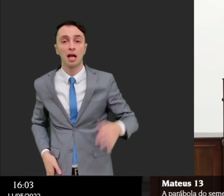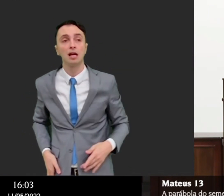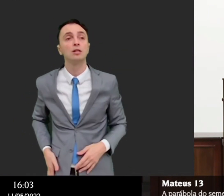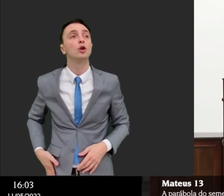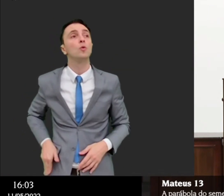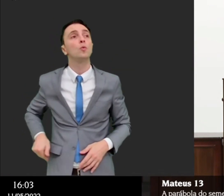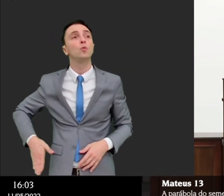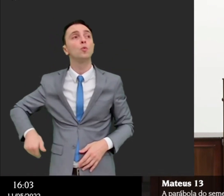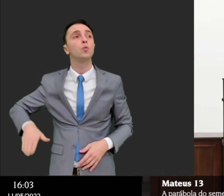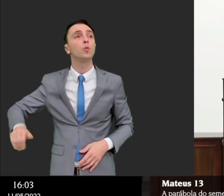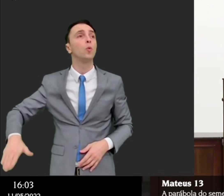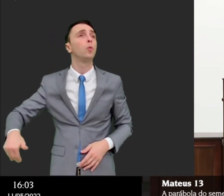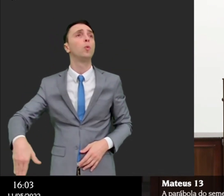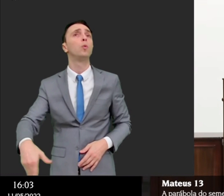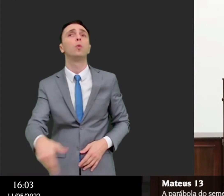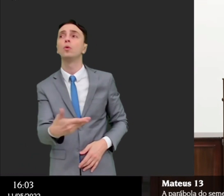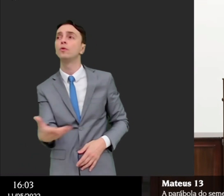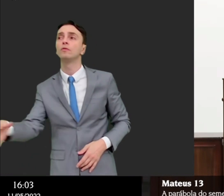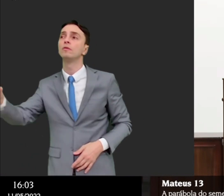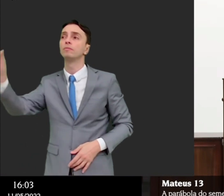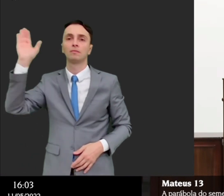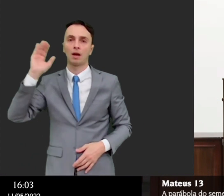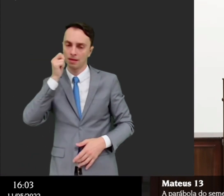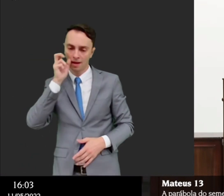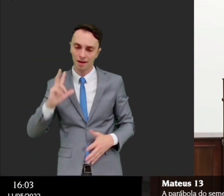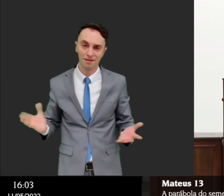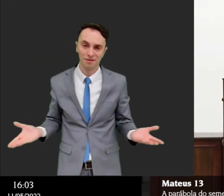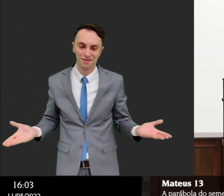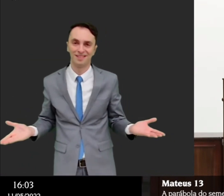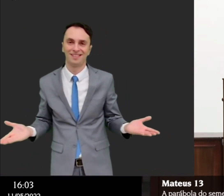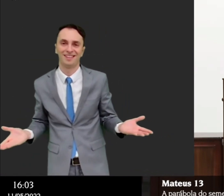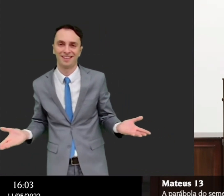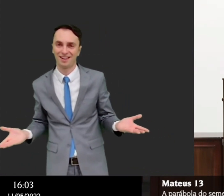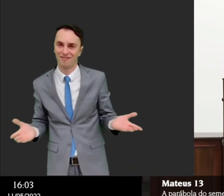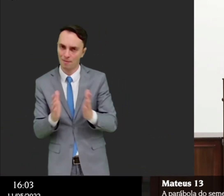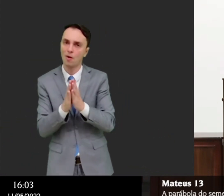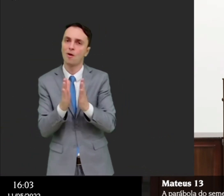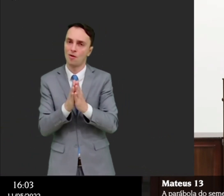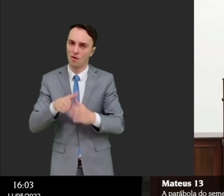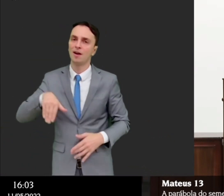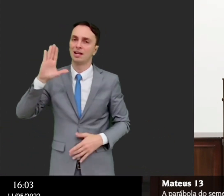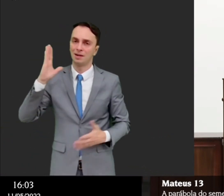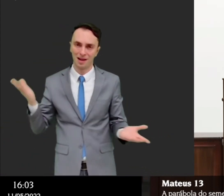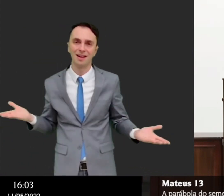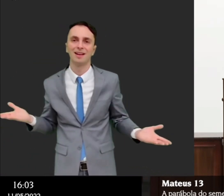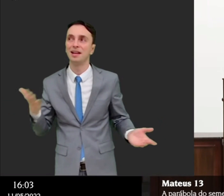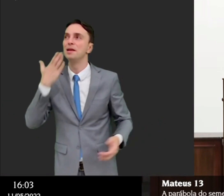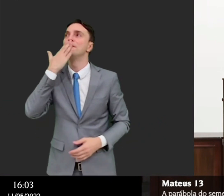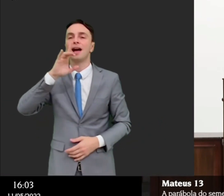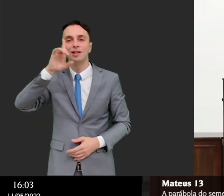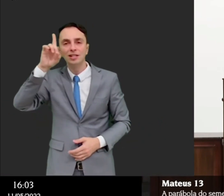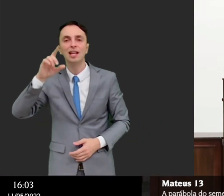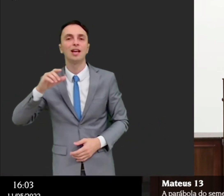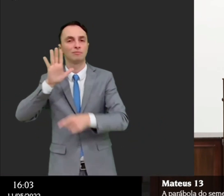senhor. É hora de acordar, irmãzinha. Orar um pouco mais. Pedir a Deus alguma